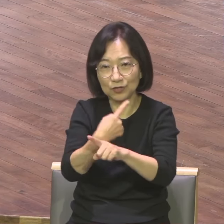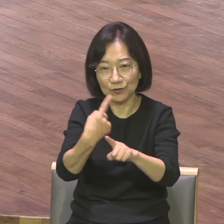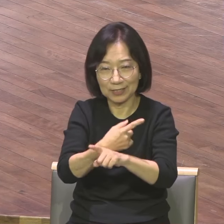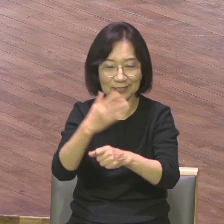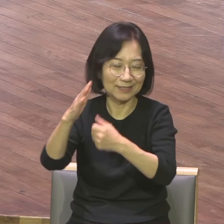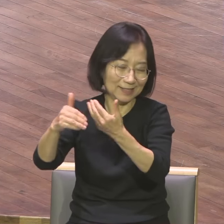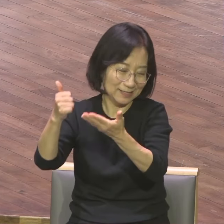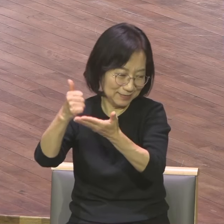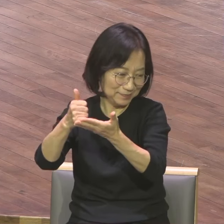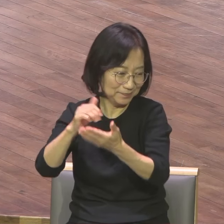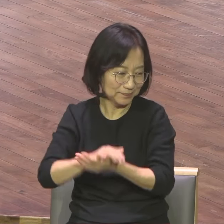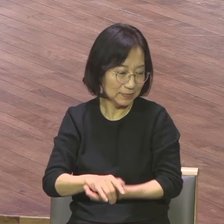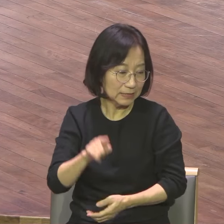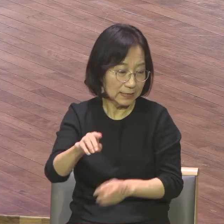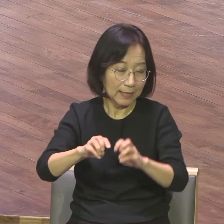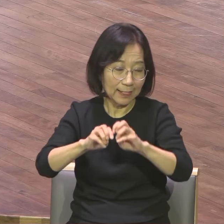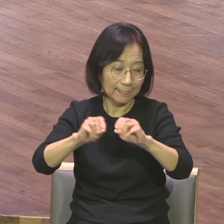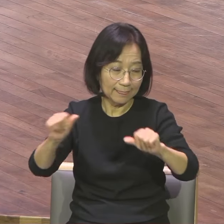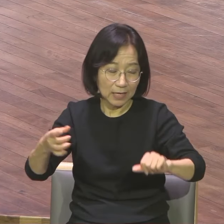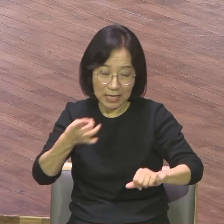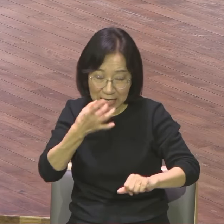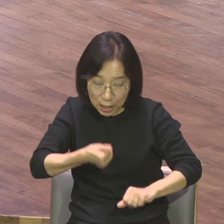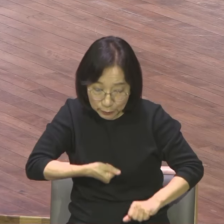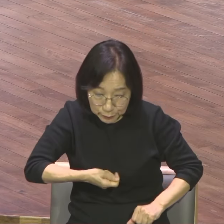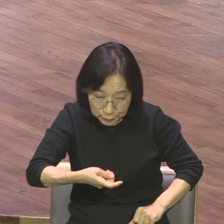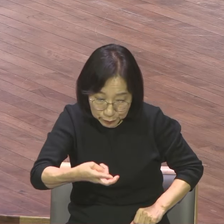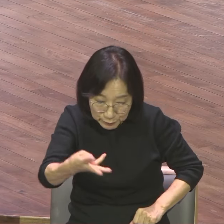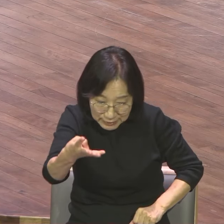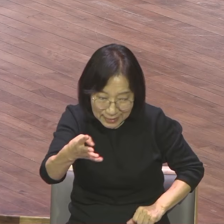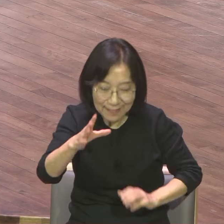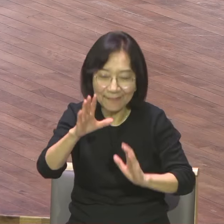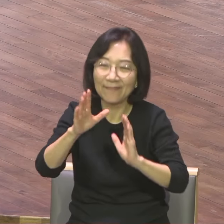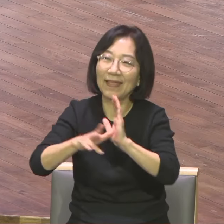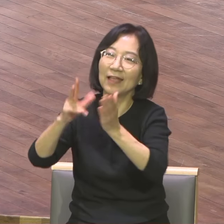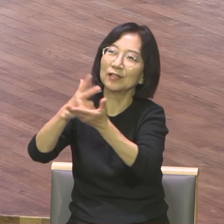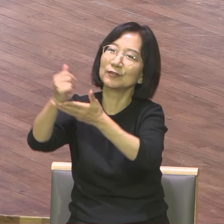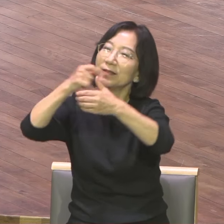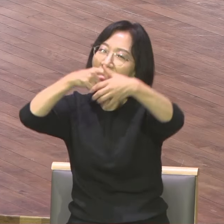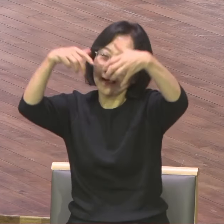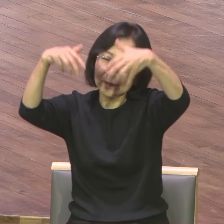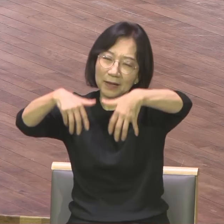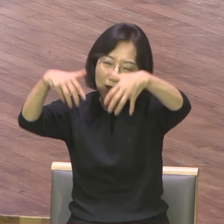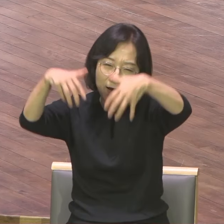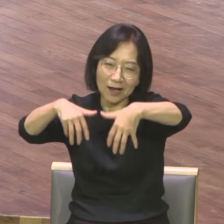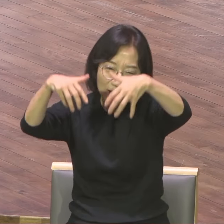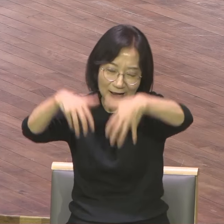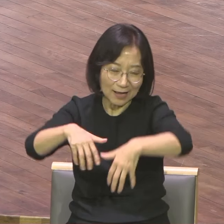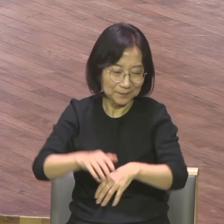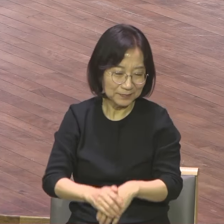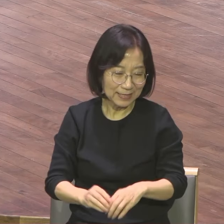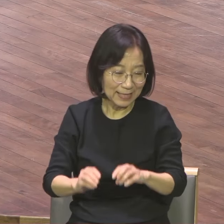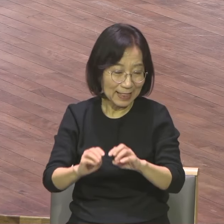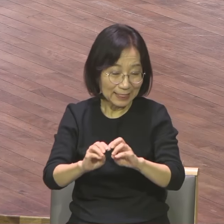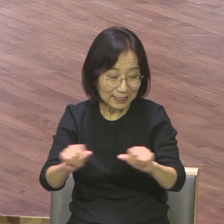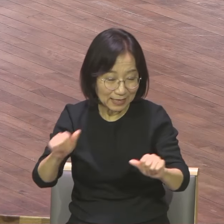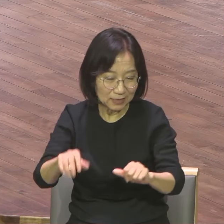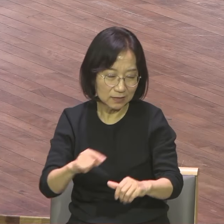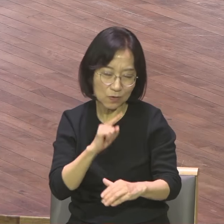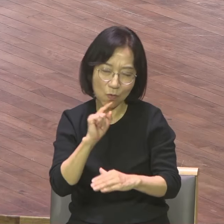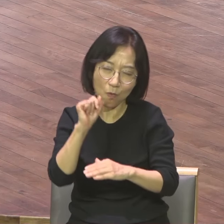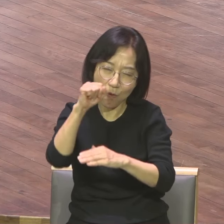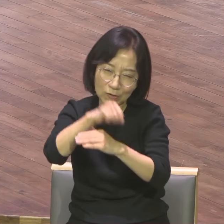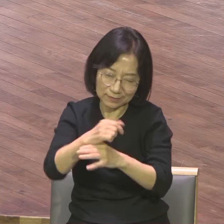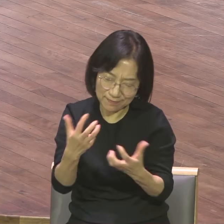봅니다. 너가 땅에 뿌린 종자의 주께서 비를 주사 땅이 먹을 것을 내며 곡식이